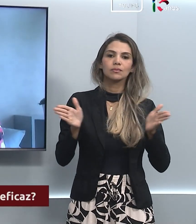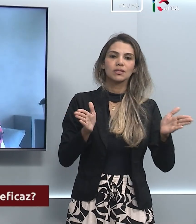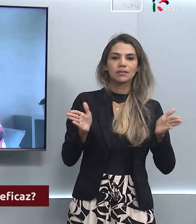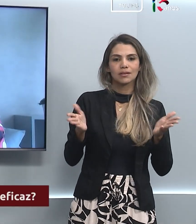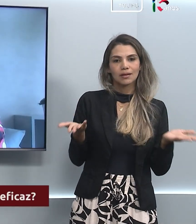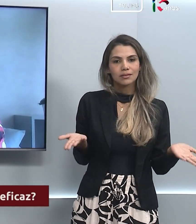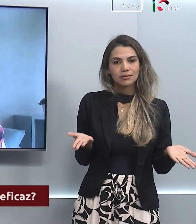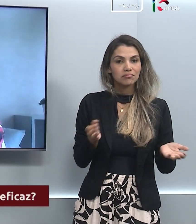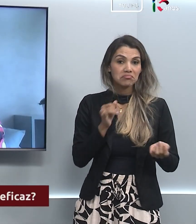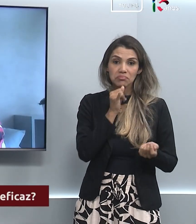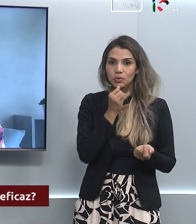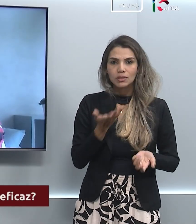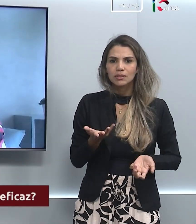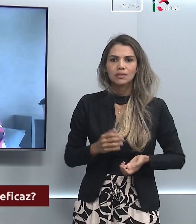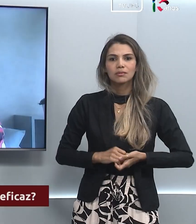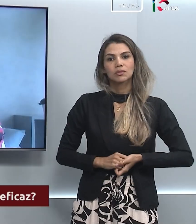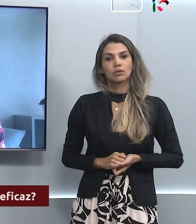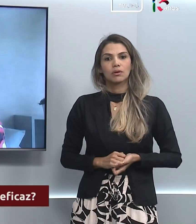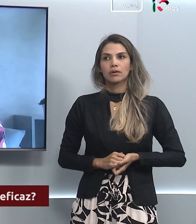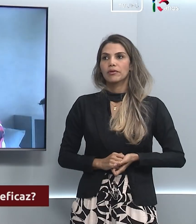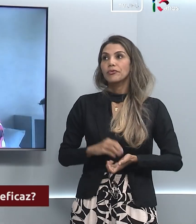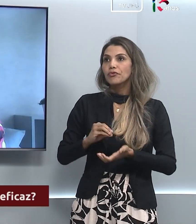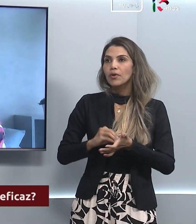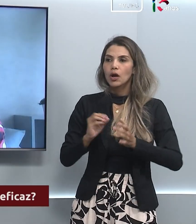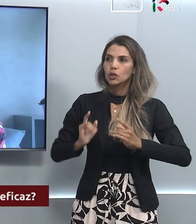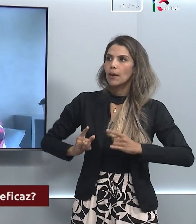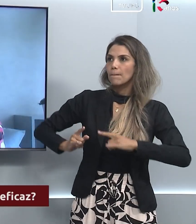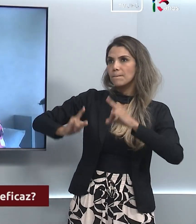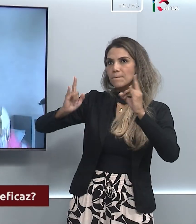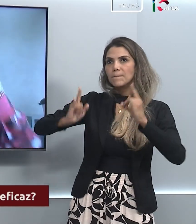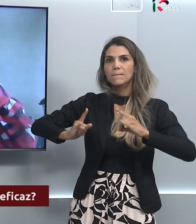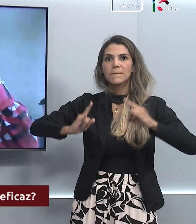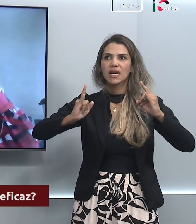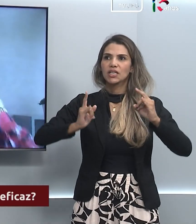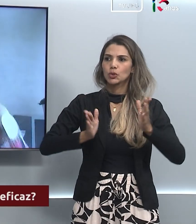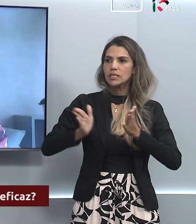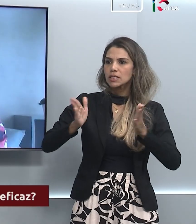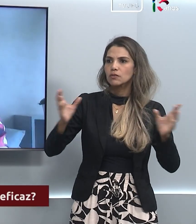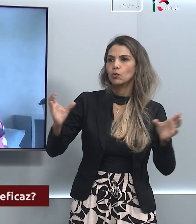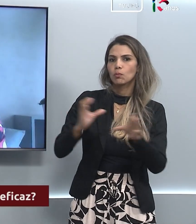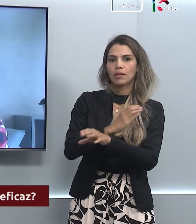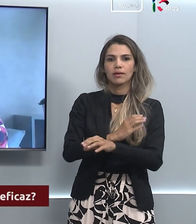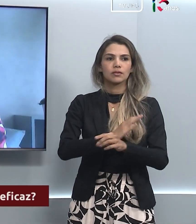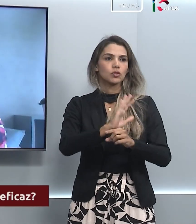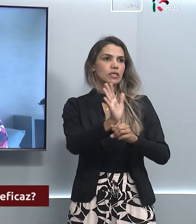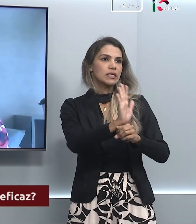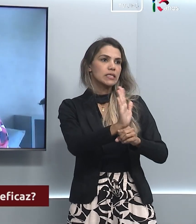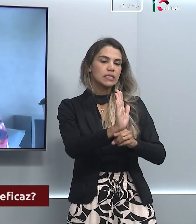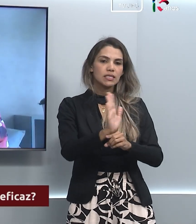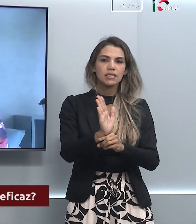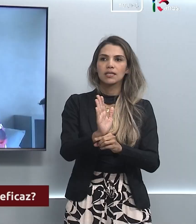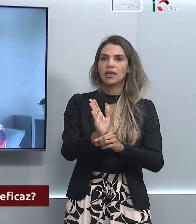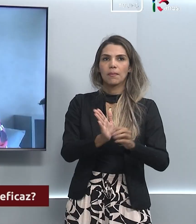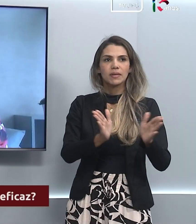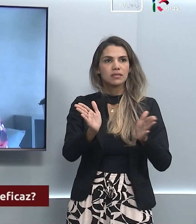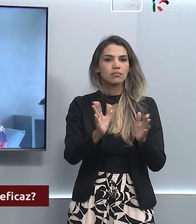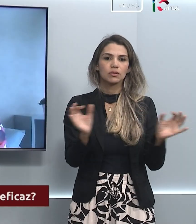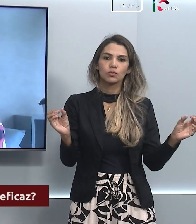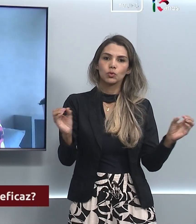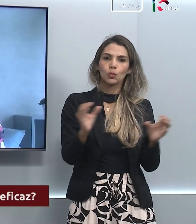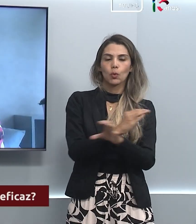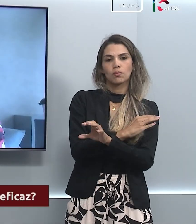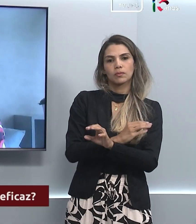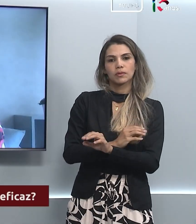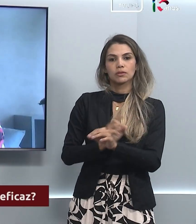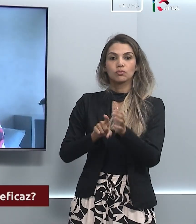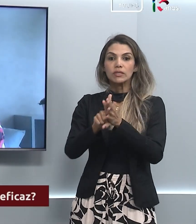exemplo. Nós não temos, então, prédios acessíveis, cinemas, hospitais, exames